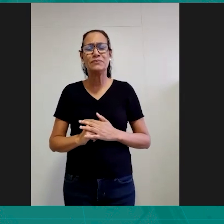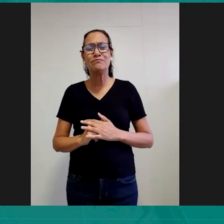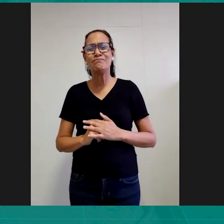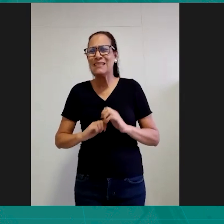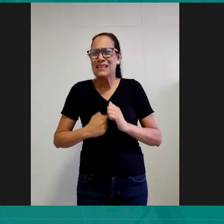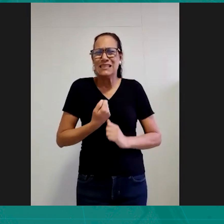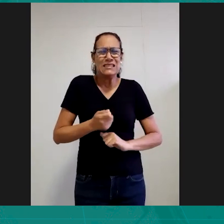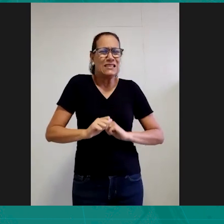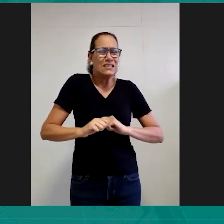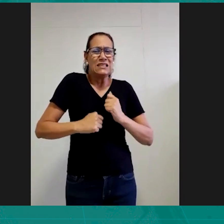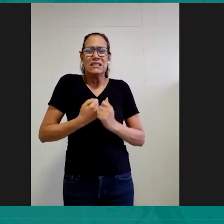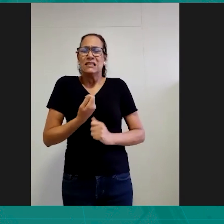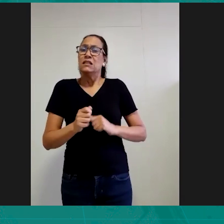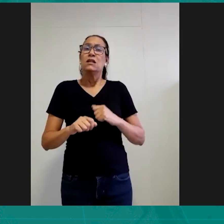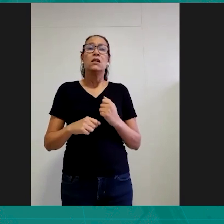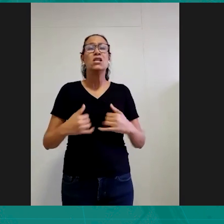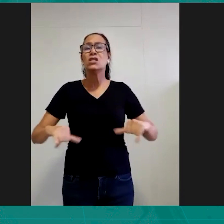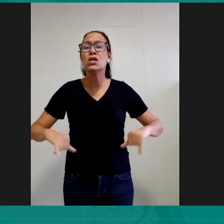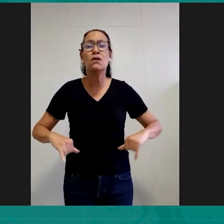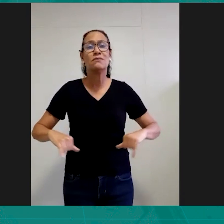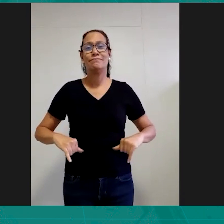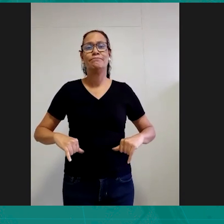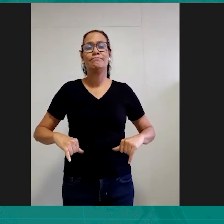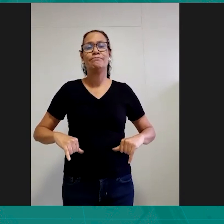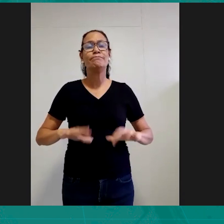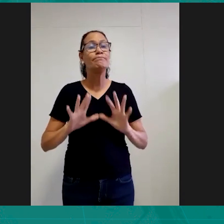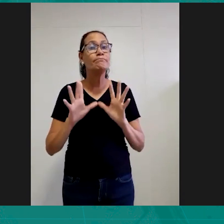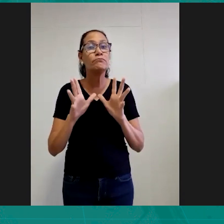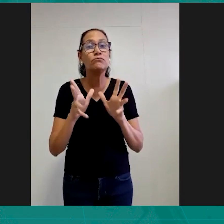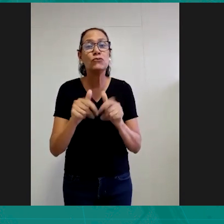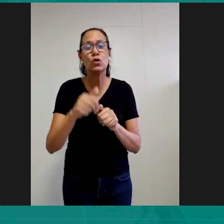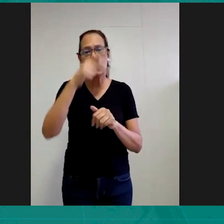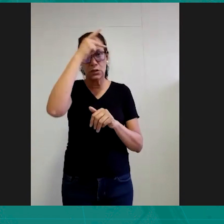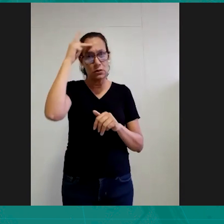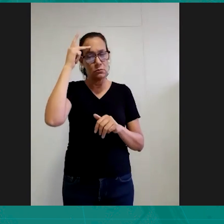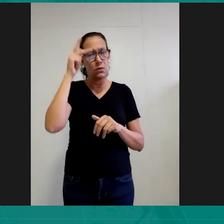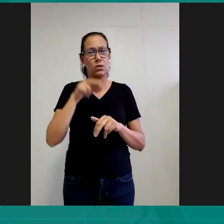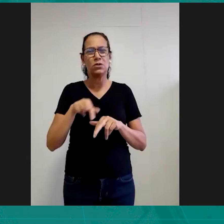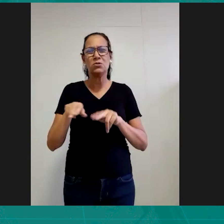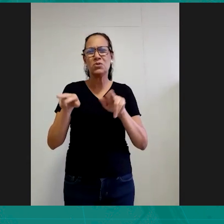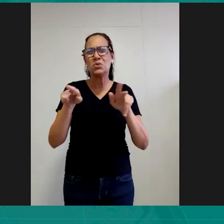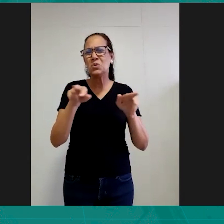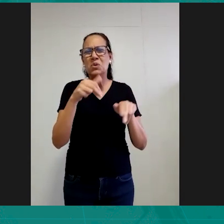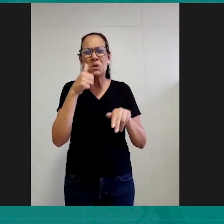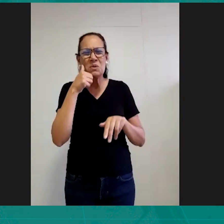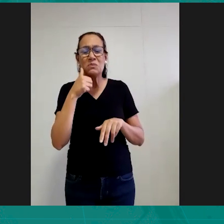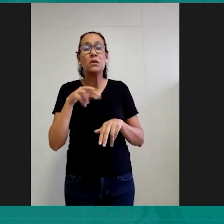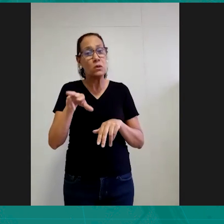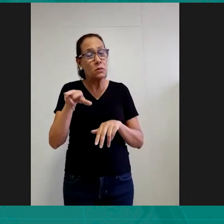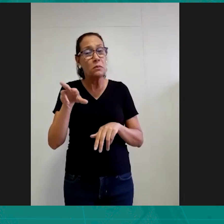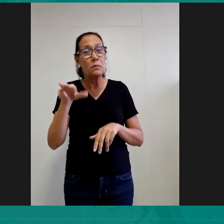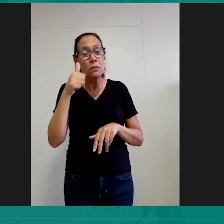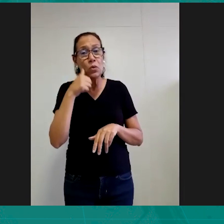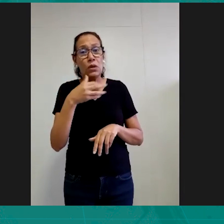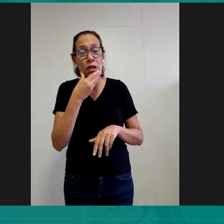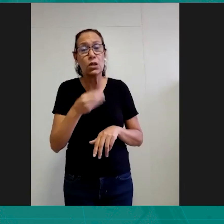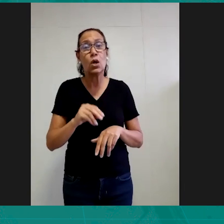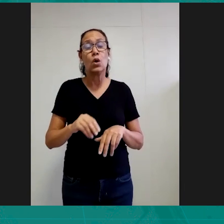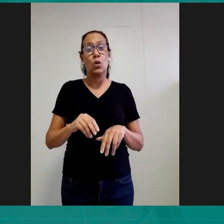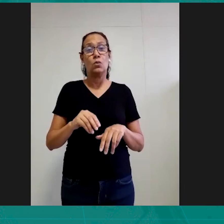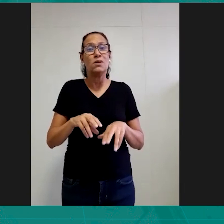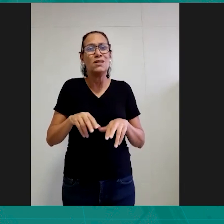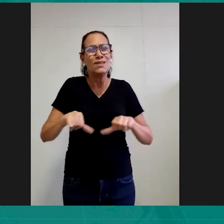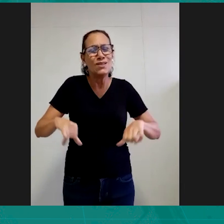não tem um ser humano que não sofre isso, não é isso? Irmãos, alguns vai deixando isso se agravar, entram